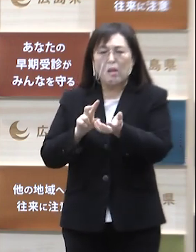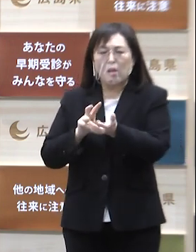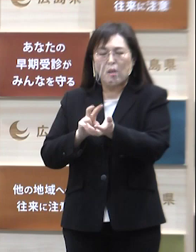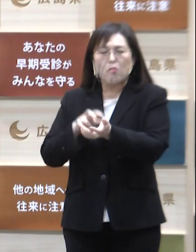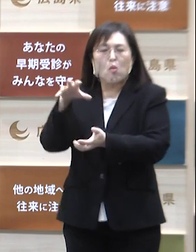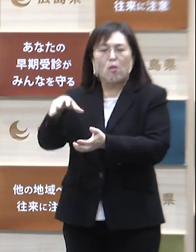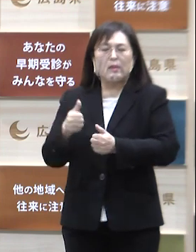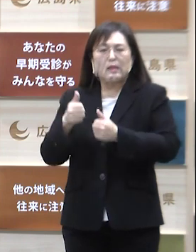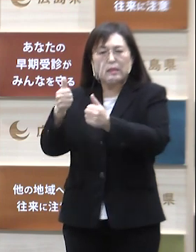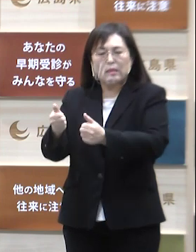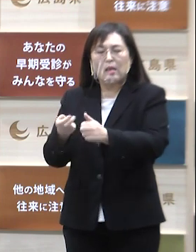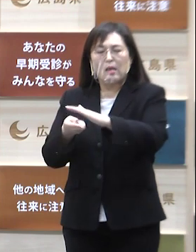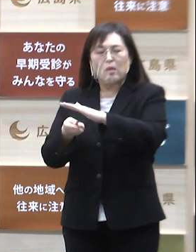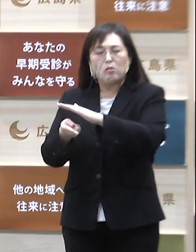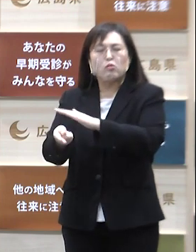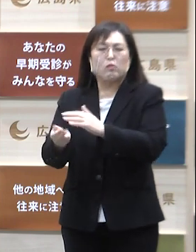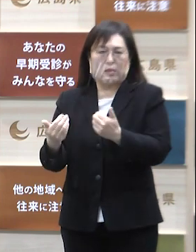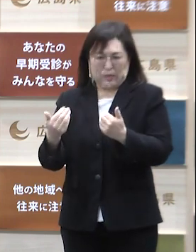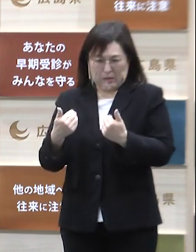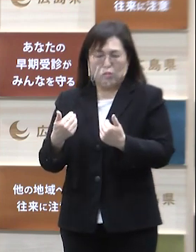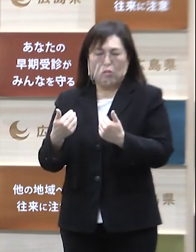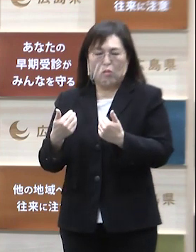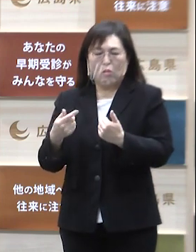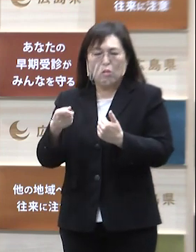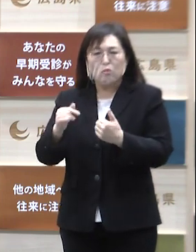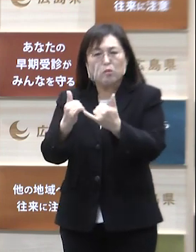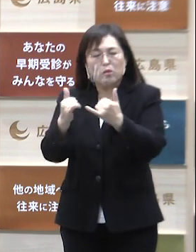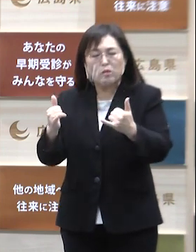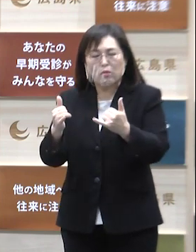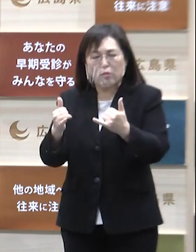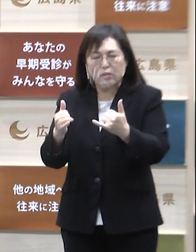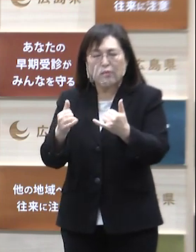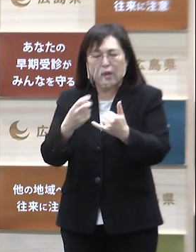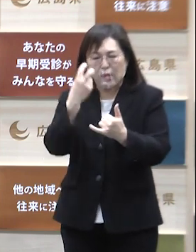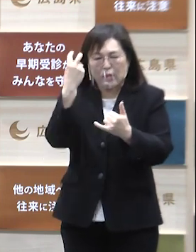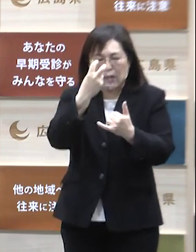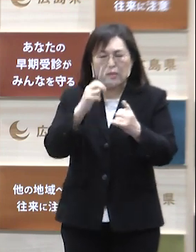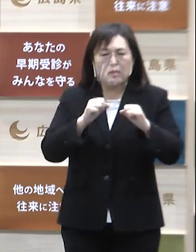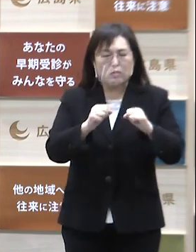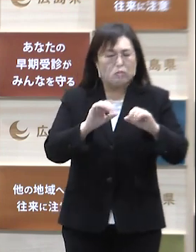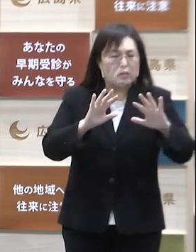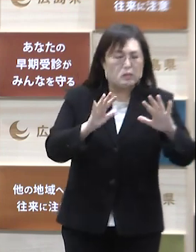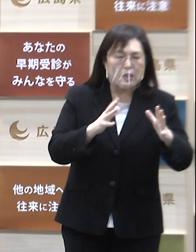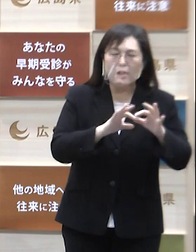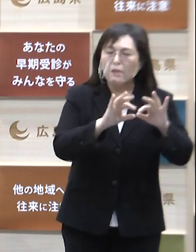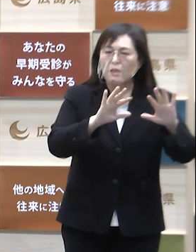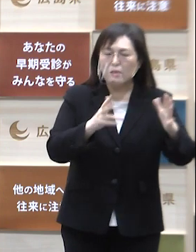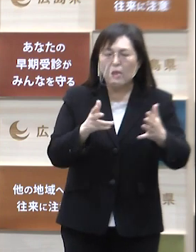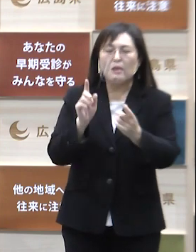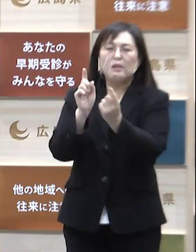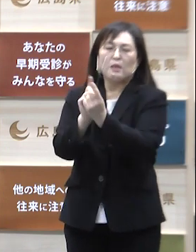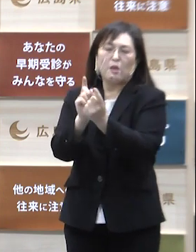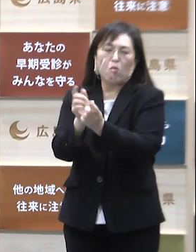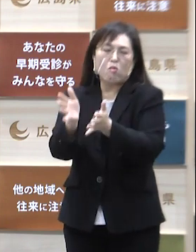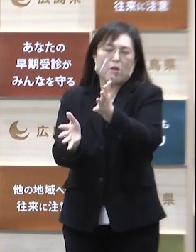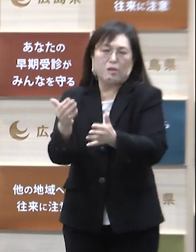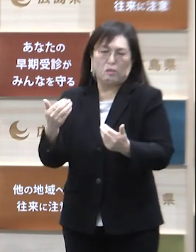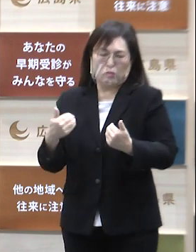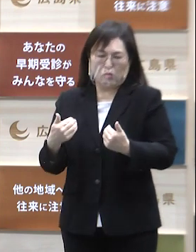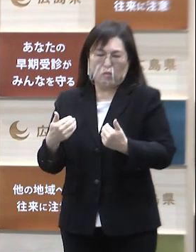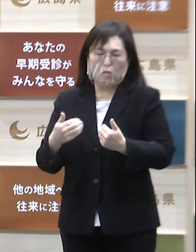ですね、こういう検査をしようがしないが、対応する必要があるということですね。あとはホテルですけど、できるだけホテルで、